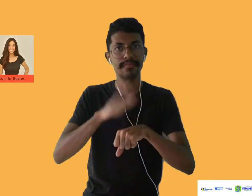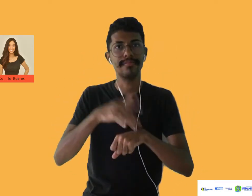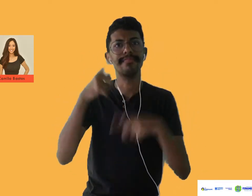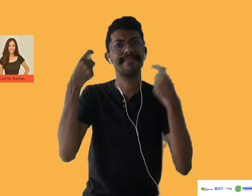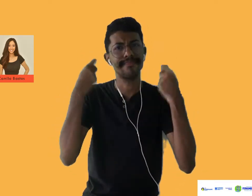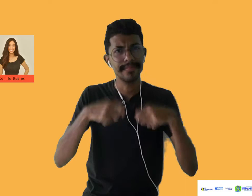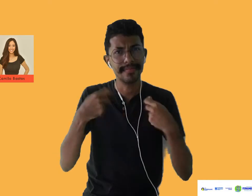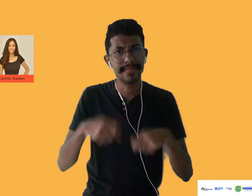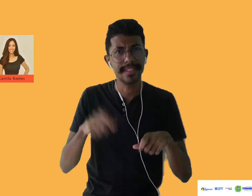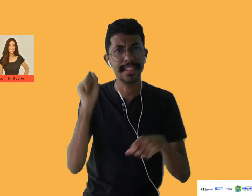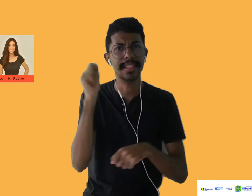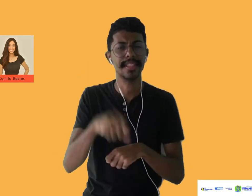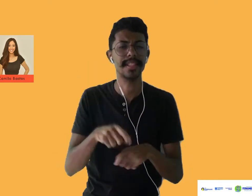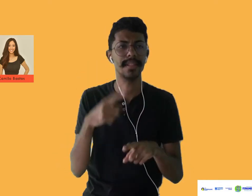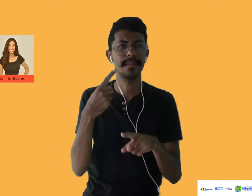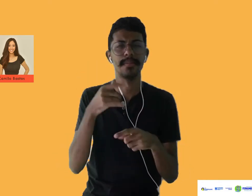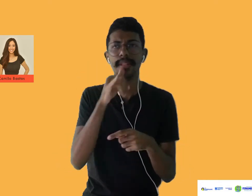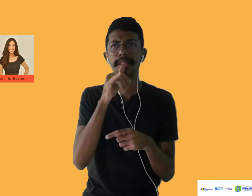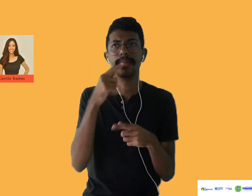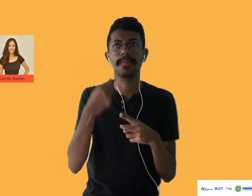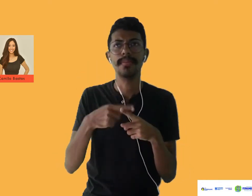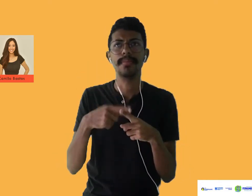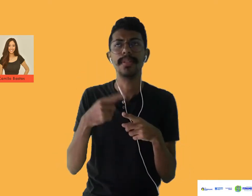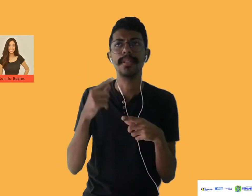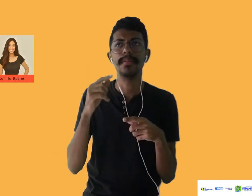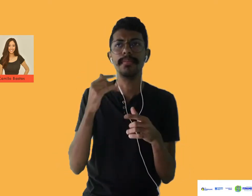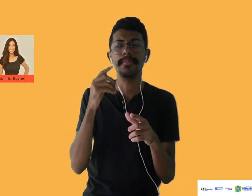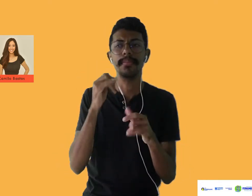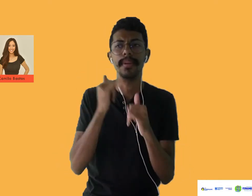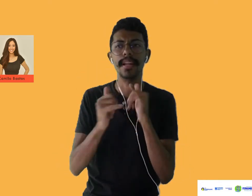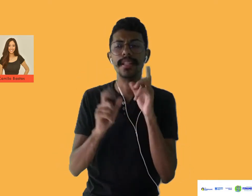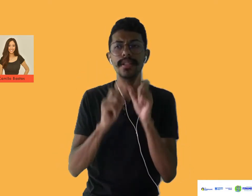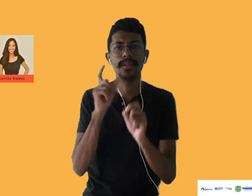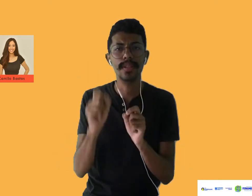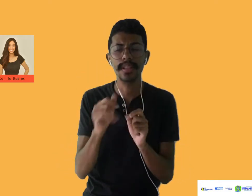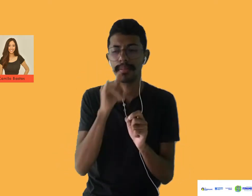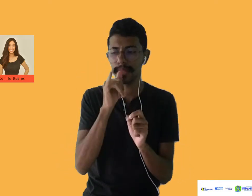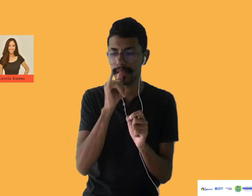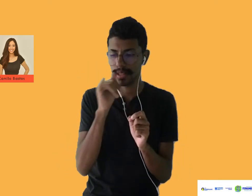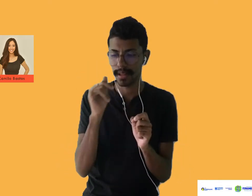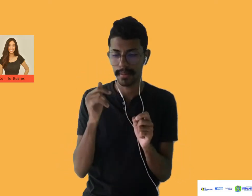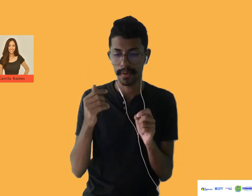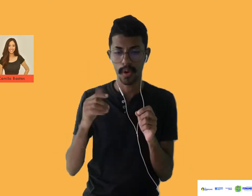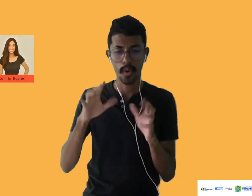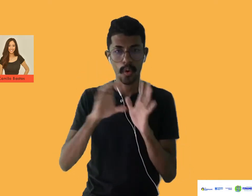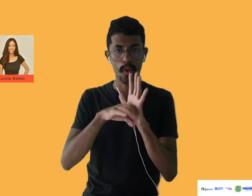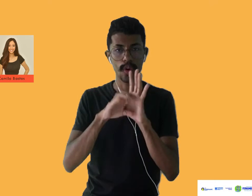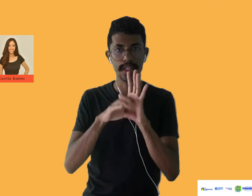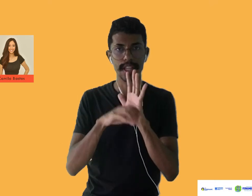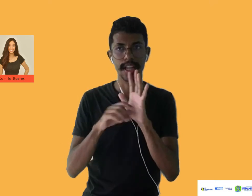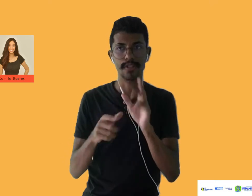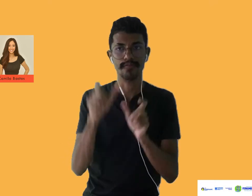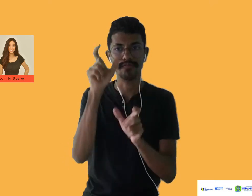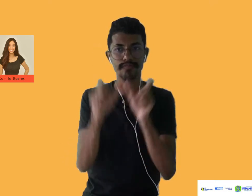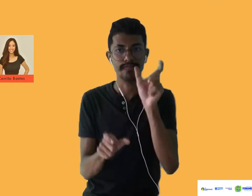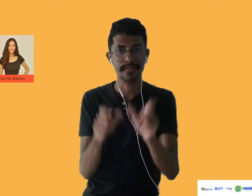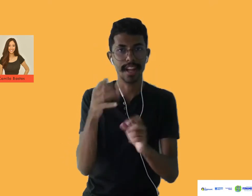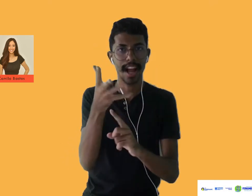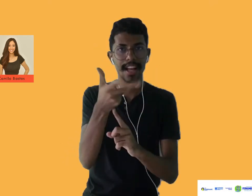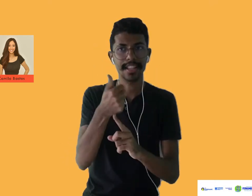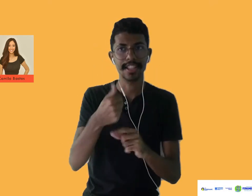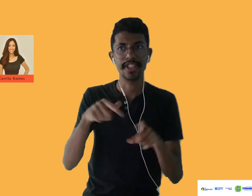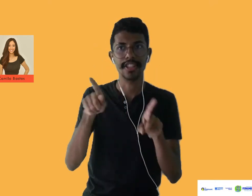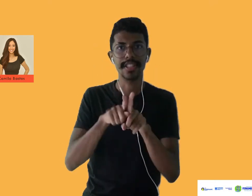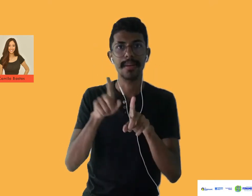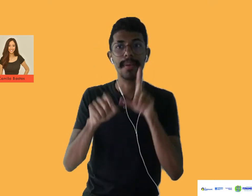o conceito de multiartista não fosse apenas uma sabedoria de várias expressões de arte, mas